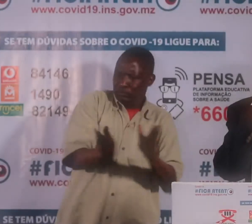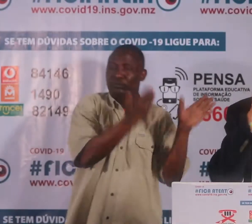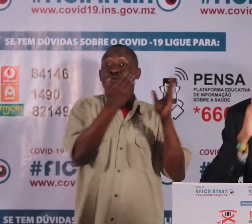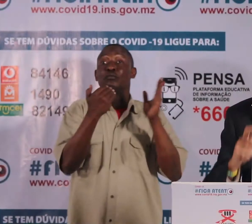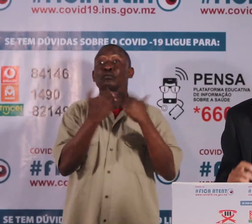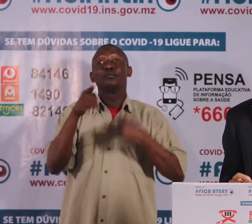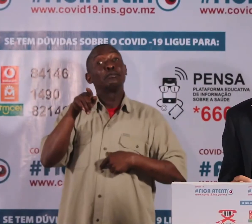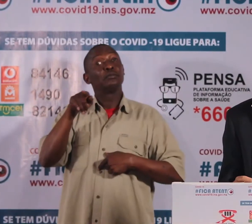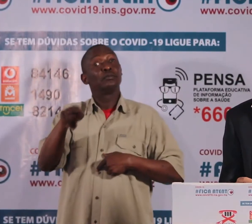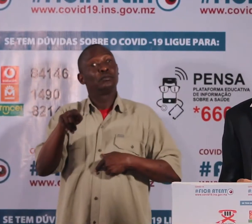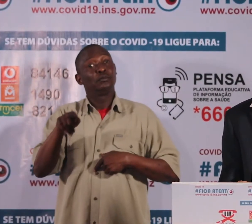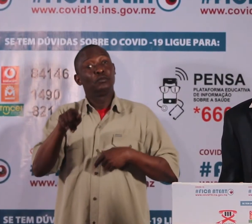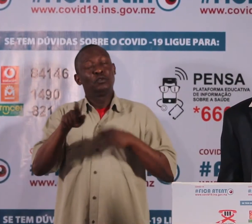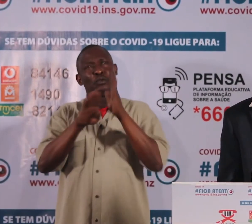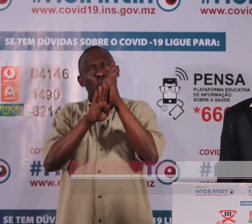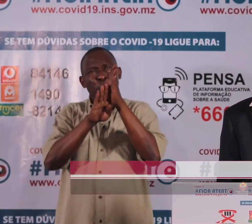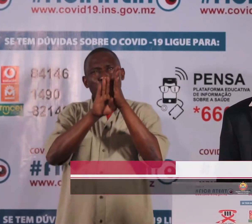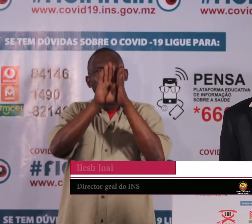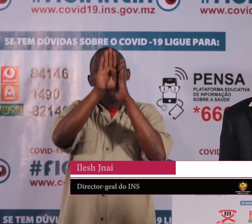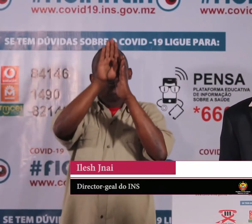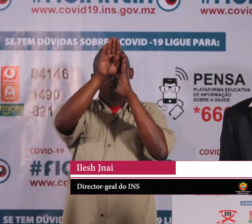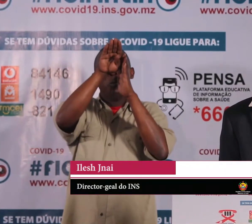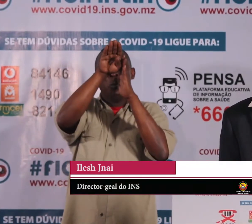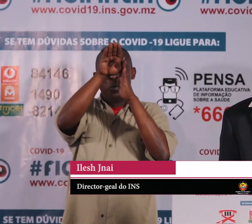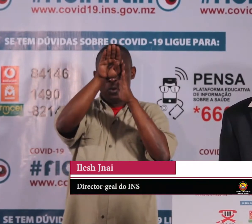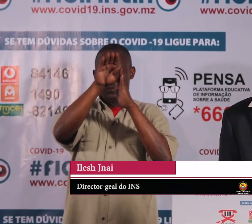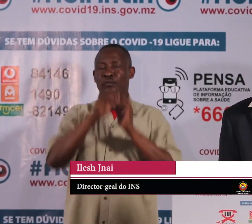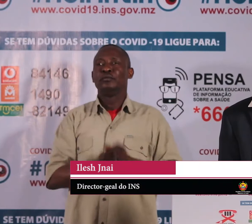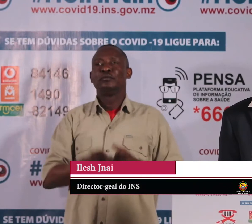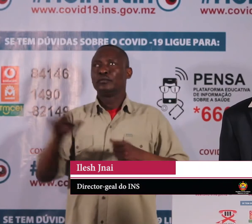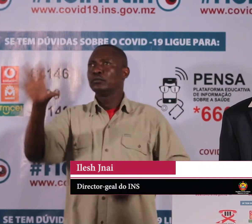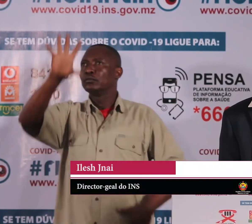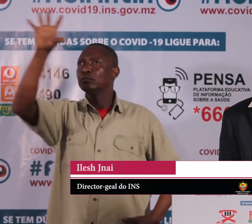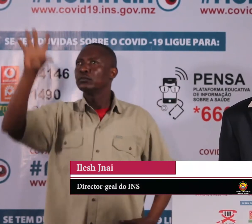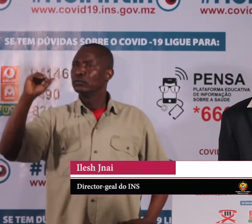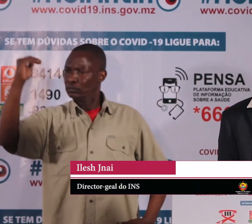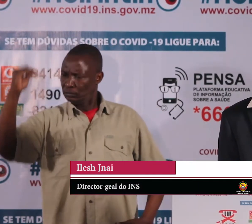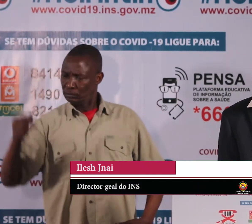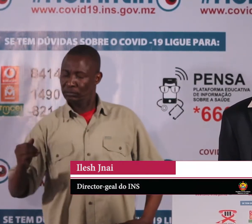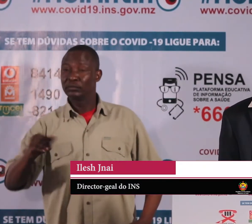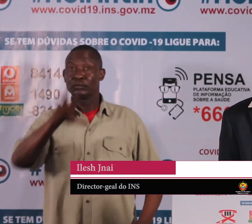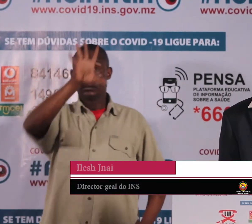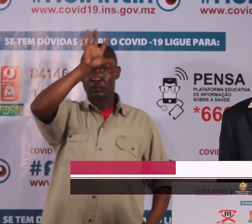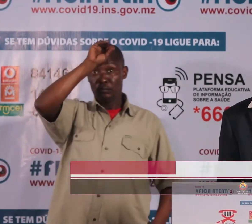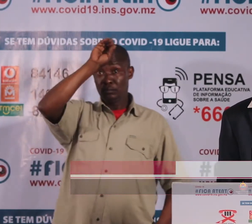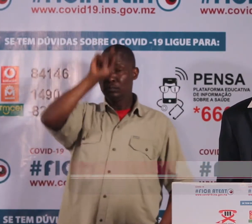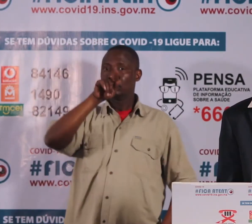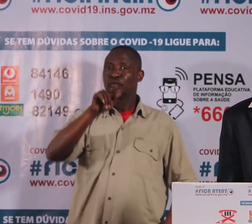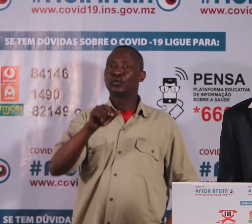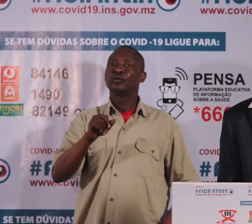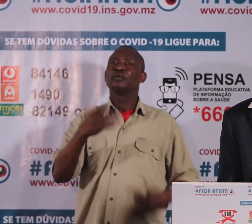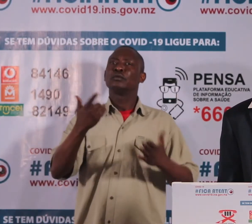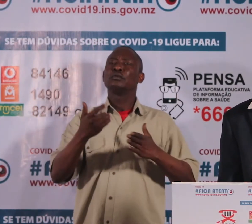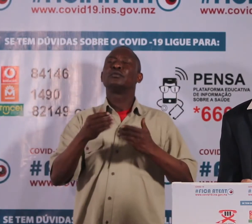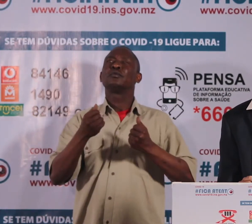na nossa região, a África do Sul representa 88% dos casos e a República Democrática do